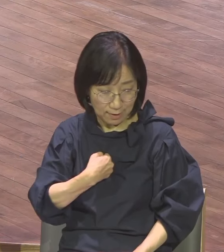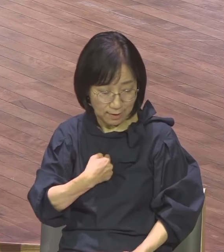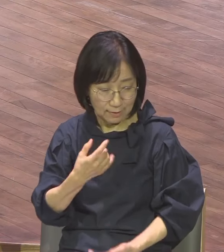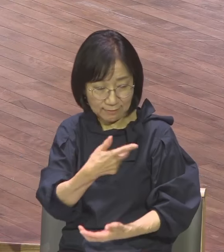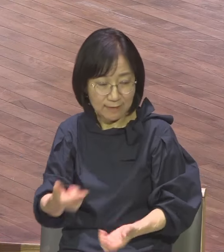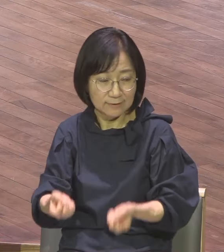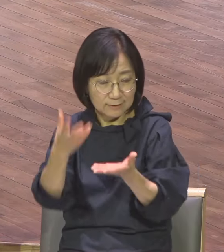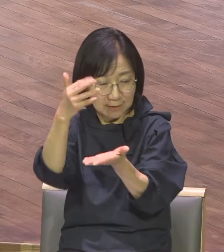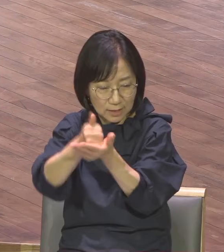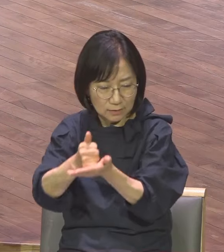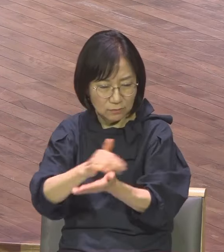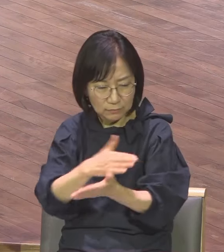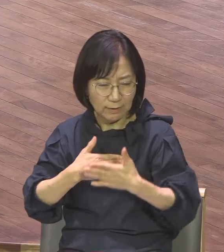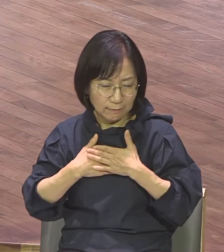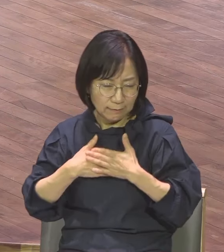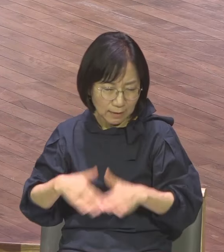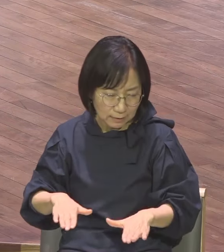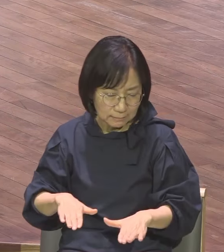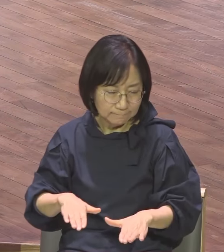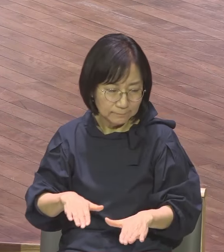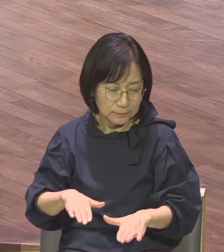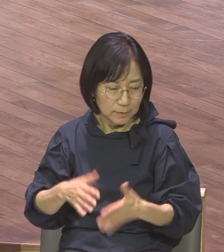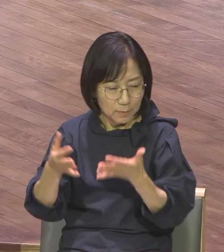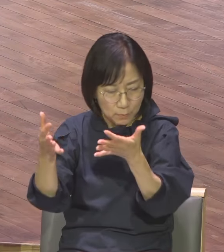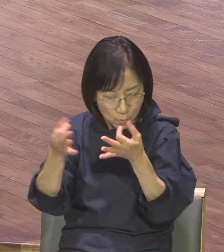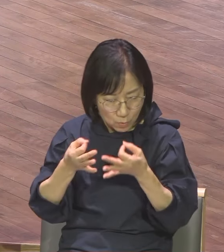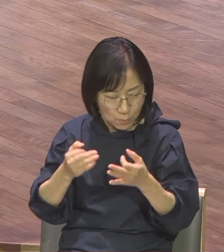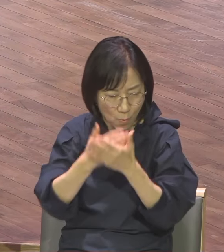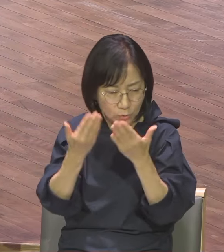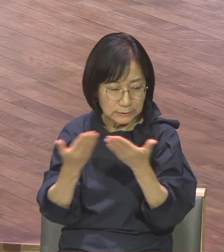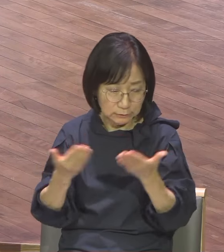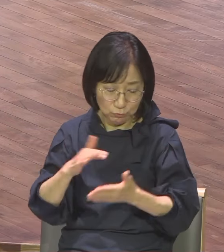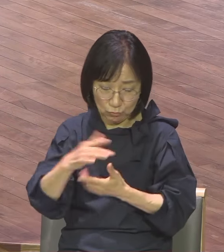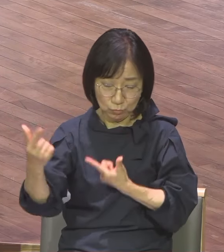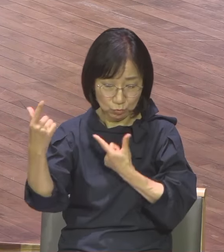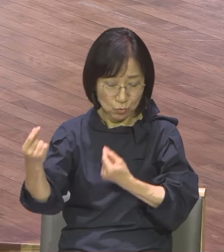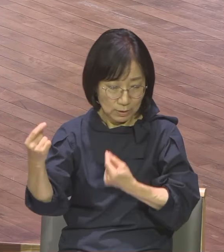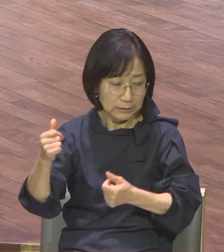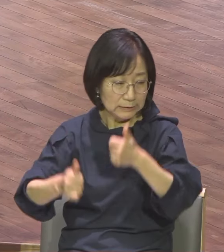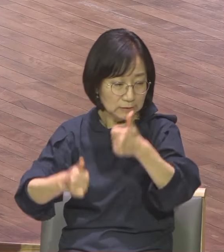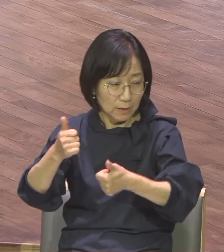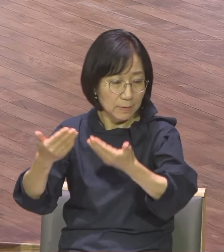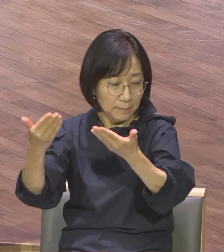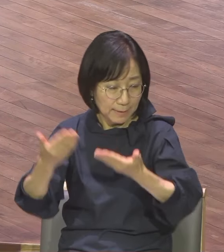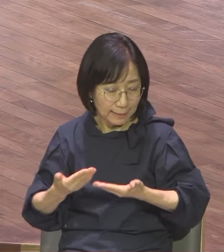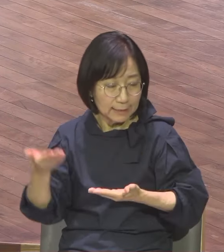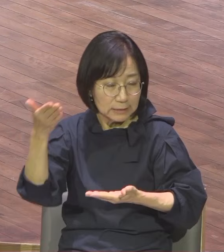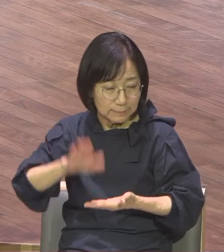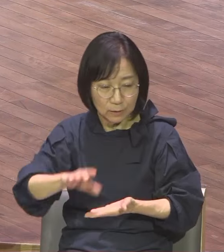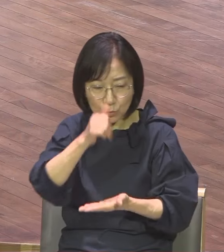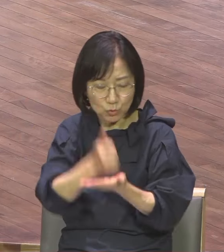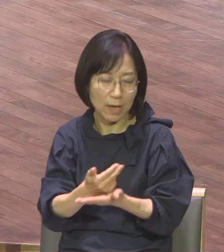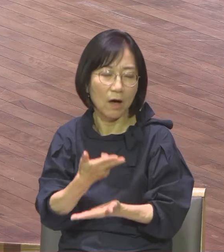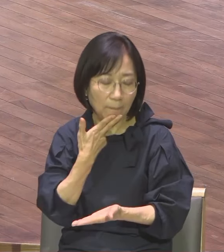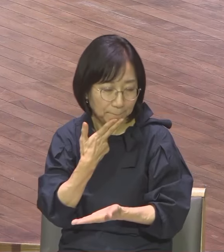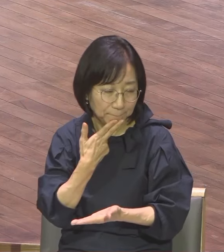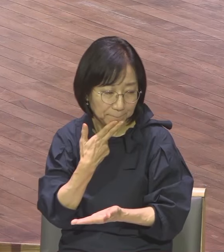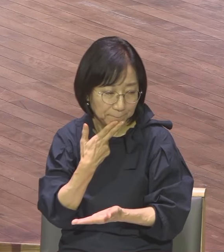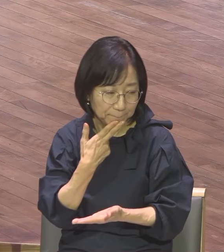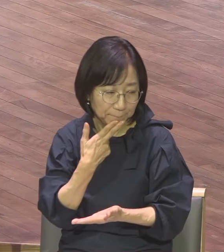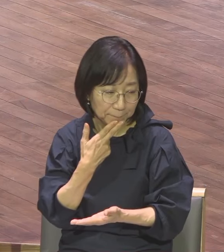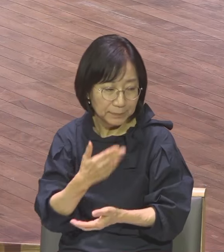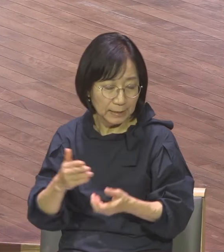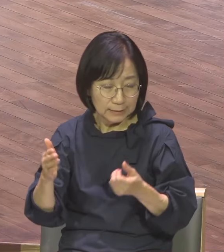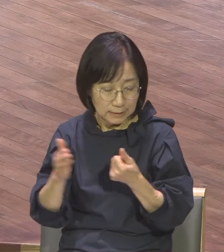대제사장은 우리의 연약함을 동정하지 못할 지가 아니요 모든 일에 우리와 똑같이 시험을 받으신 이로되 죄는 없으시니라.